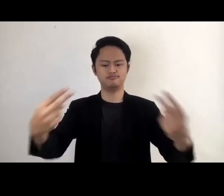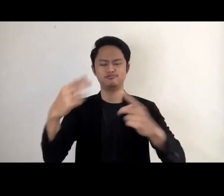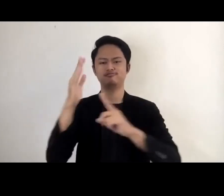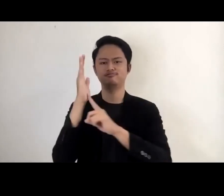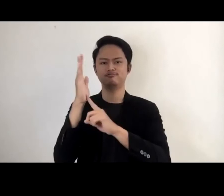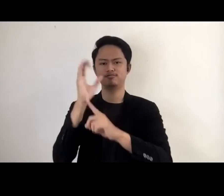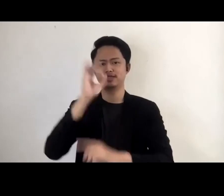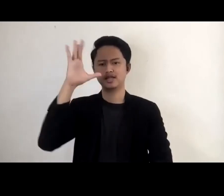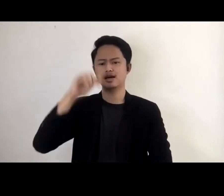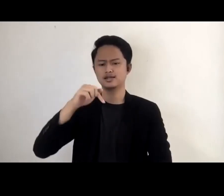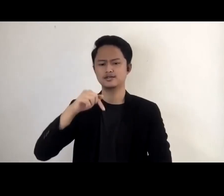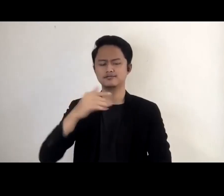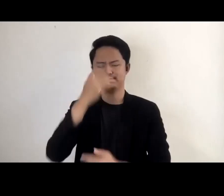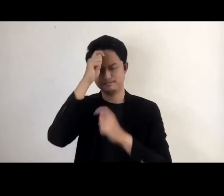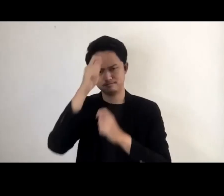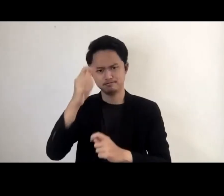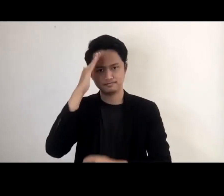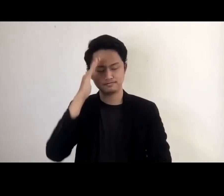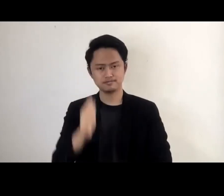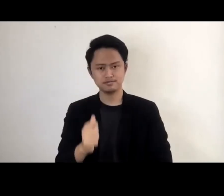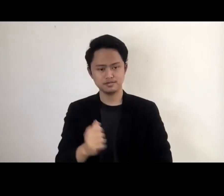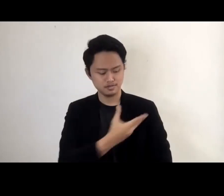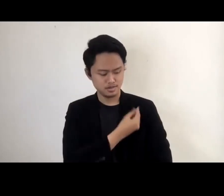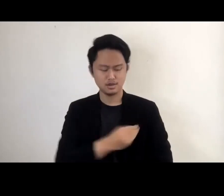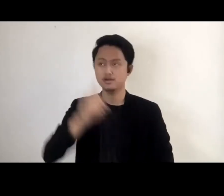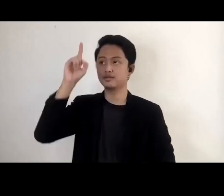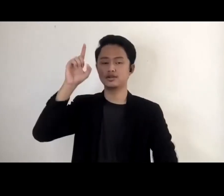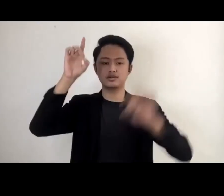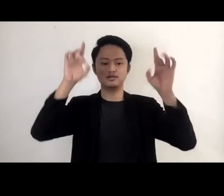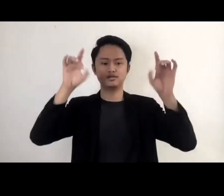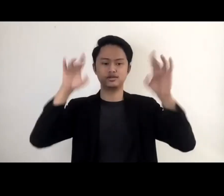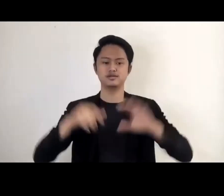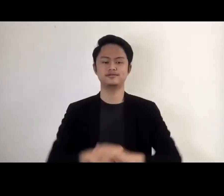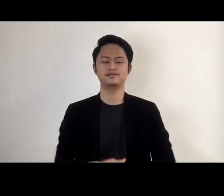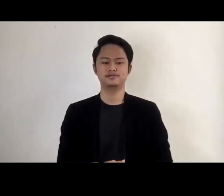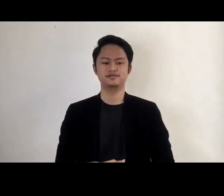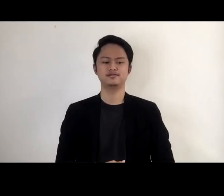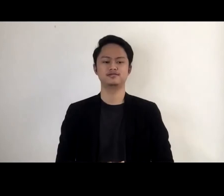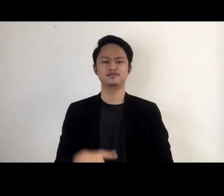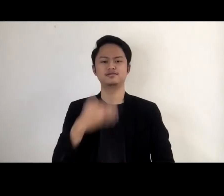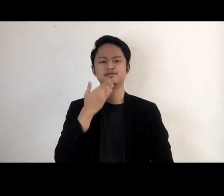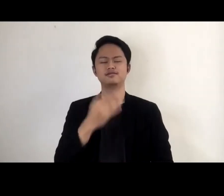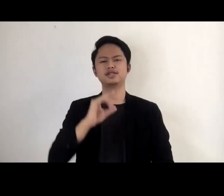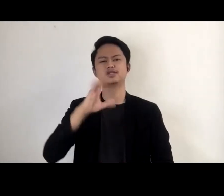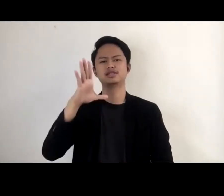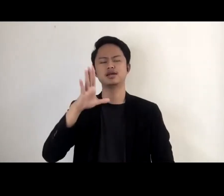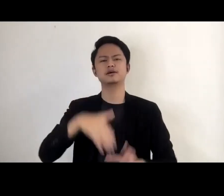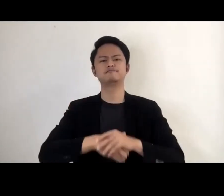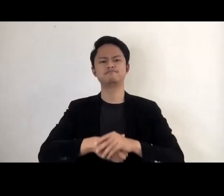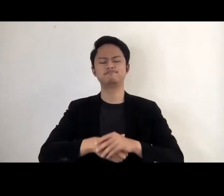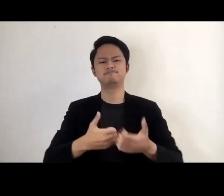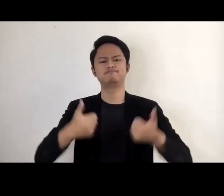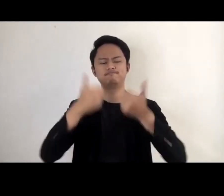siang hari ini. Assalamualaikum warahmatullahi wabarakatuh. Selamat siang dan salam sejahtera buat kita